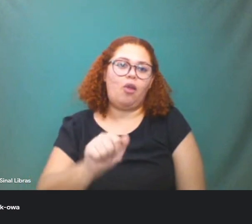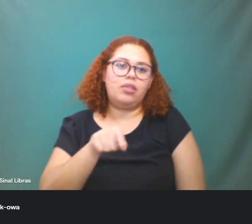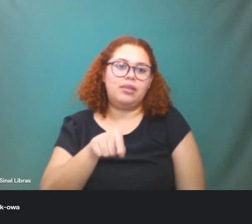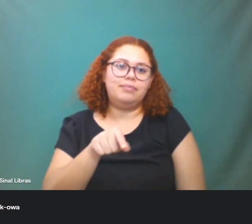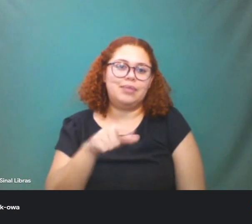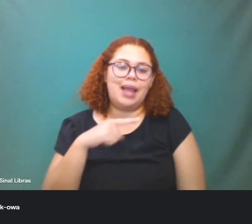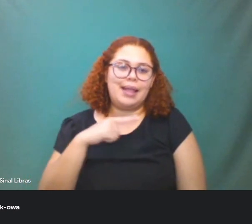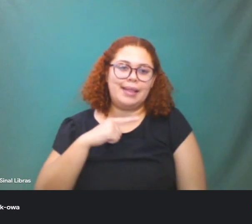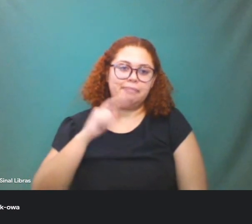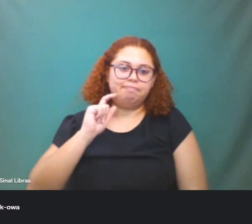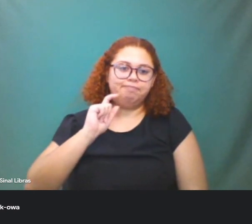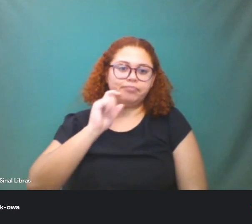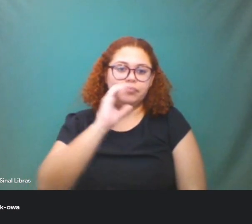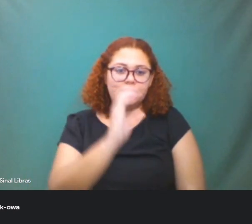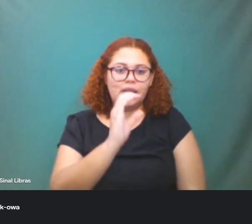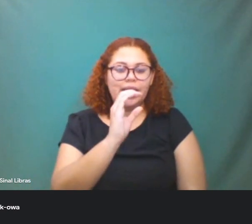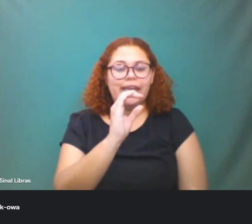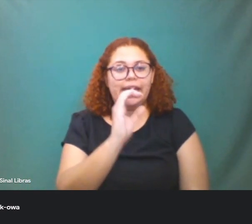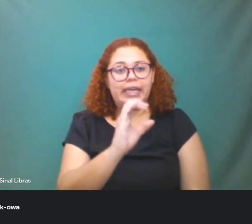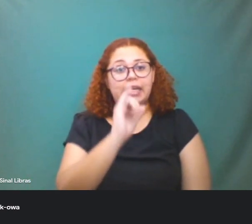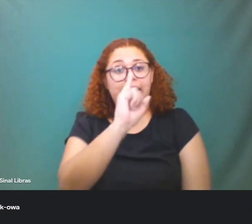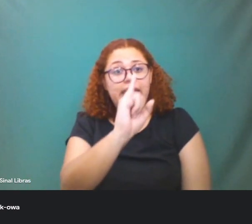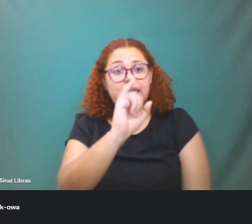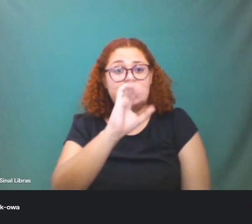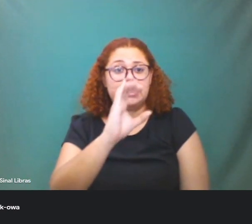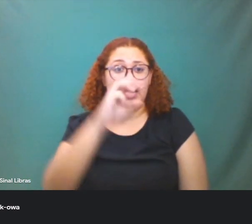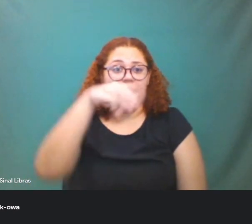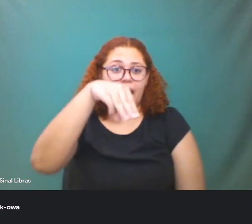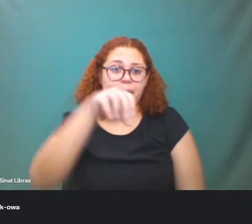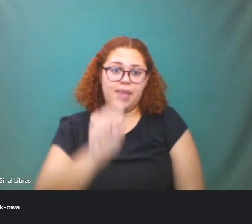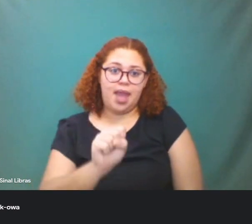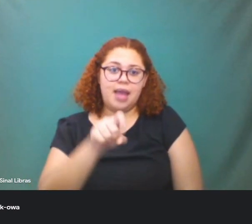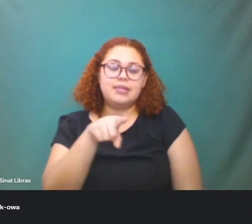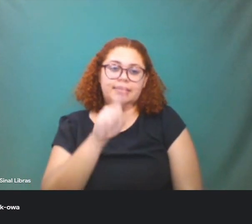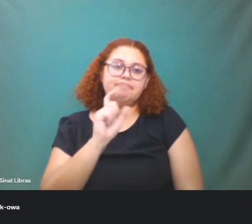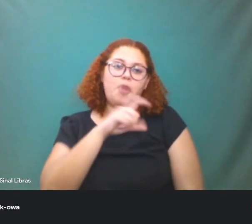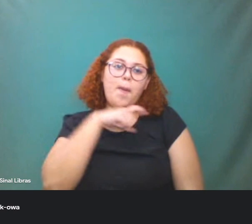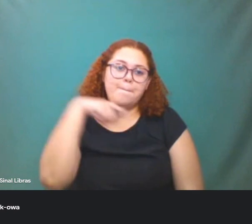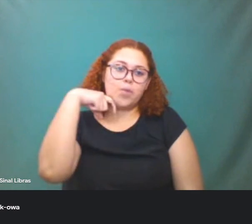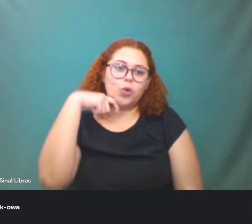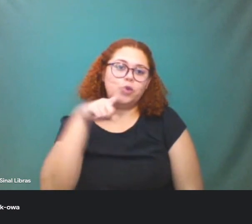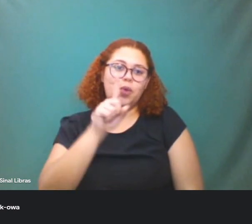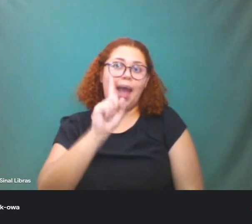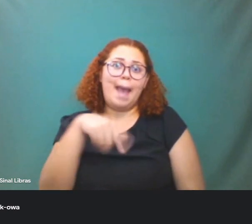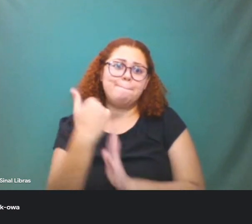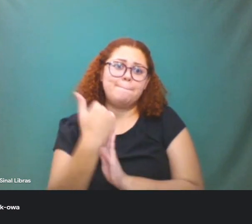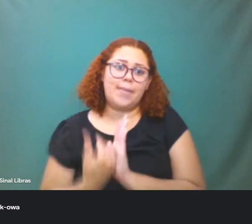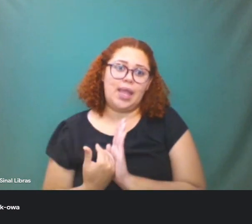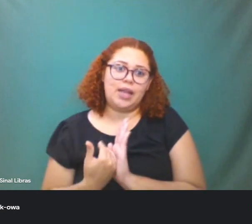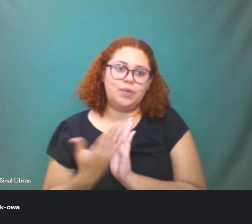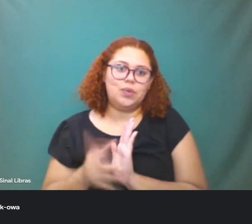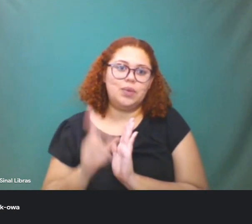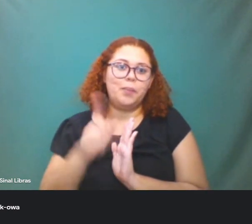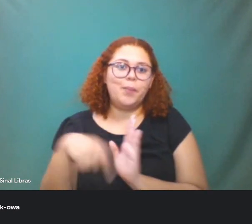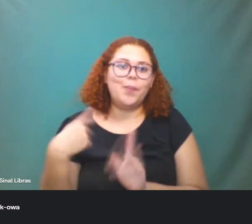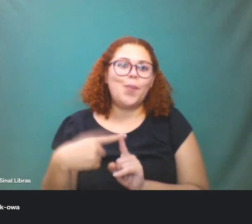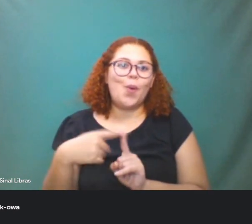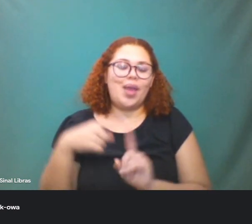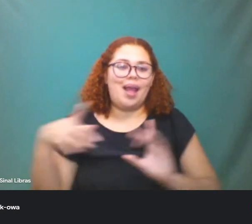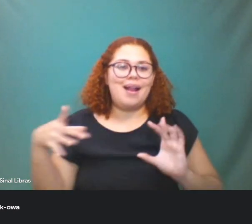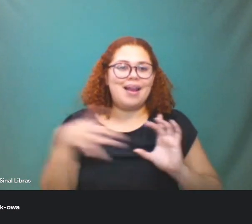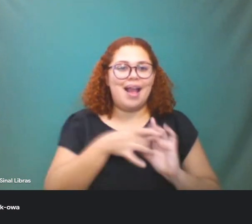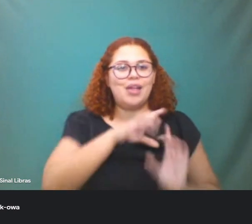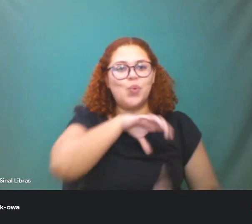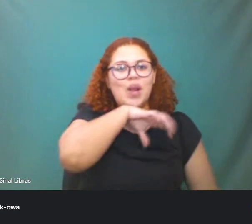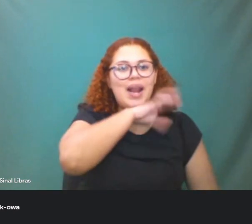né? Isso que era 17% que o Aloysio estava lembrando aqui, é menos imposto que o imposto de renda. Mas se você